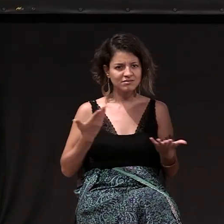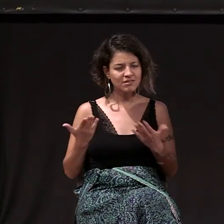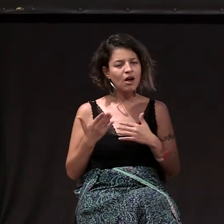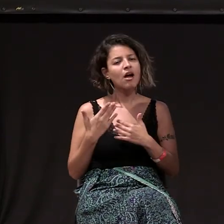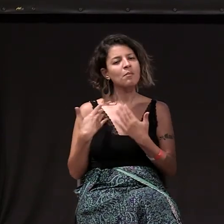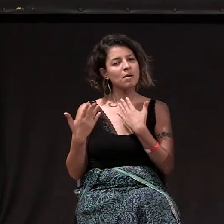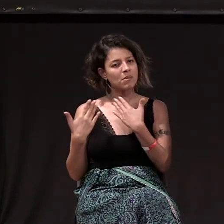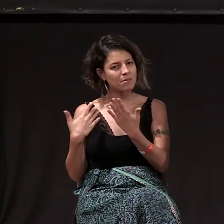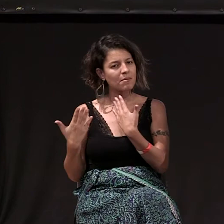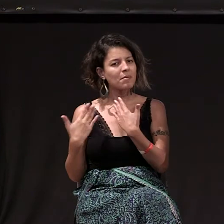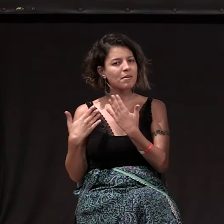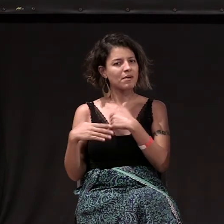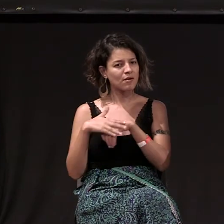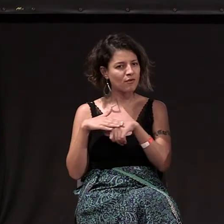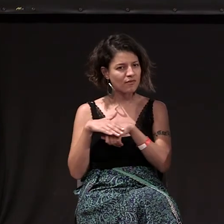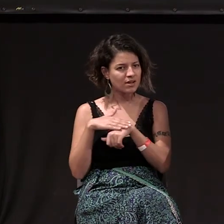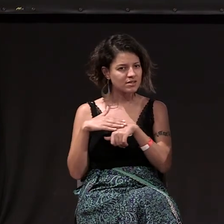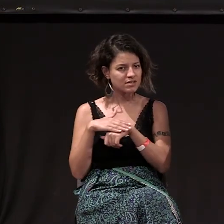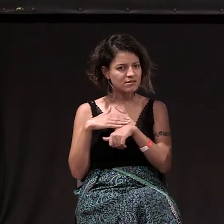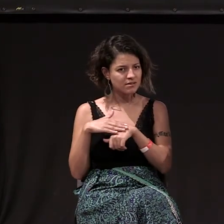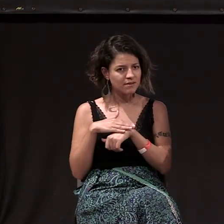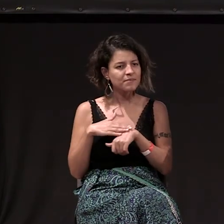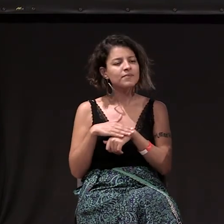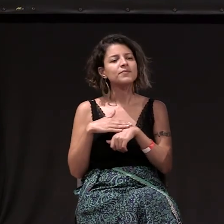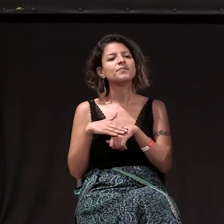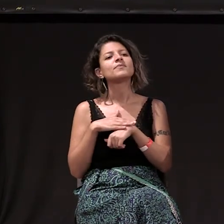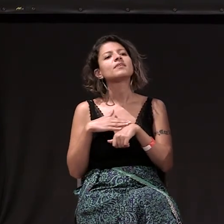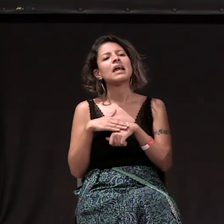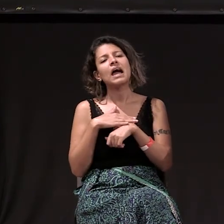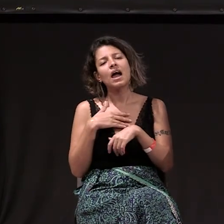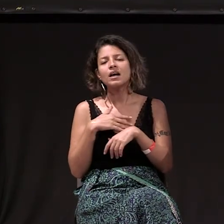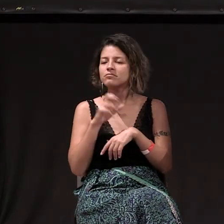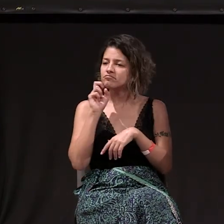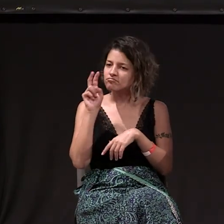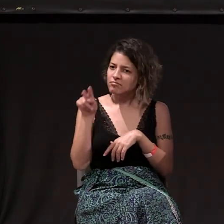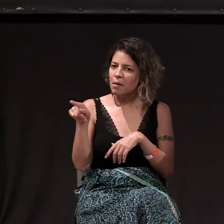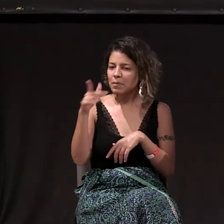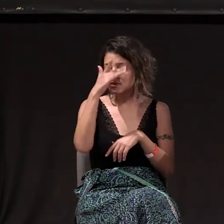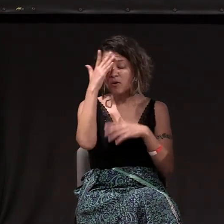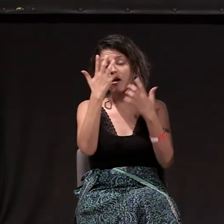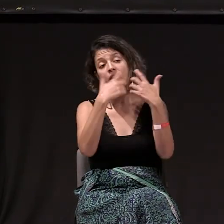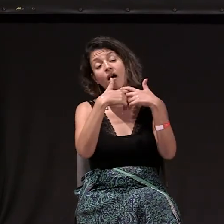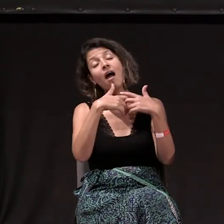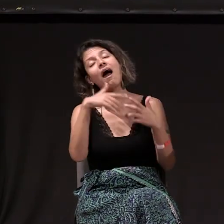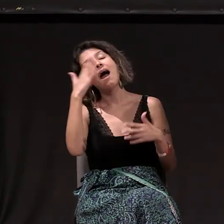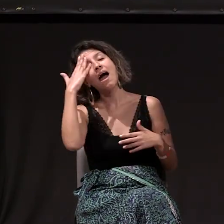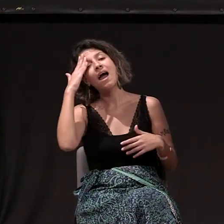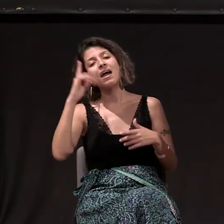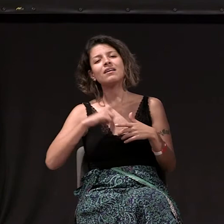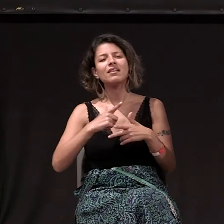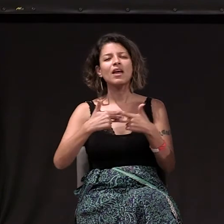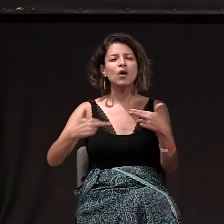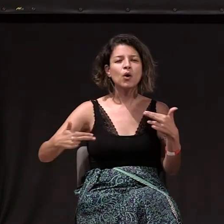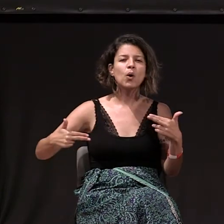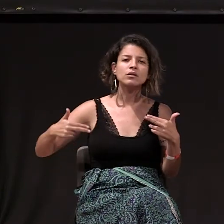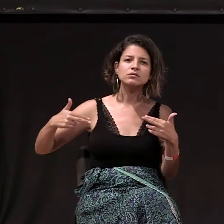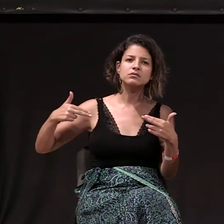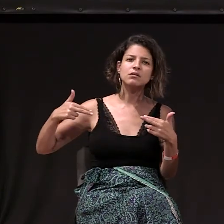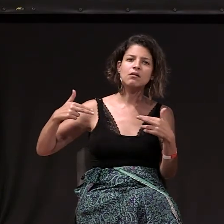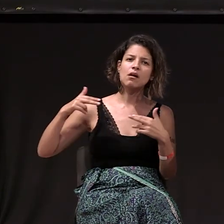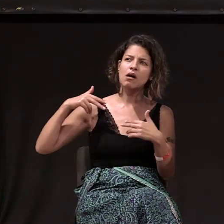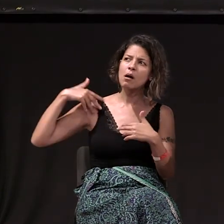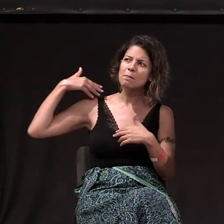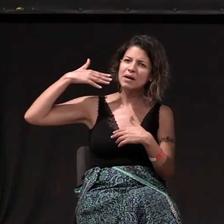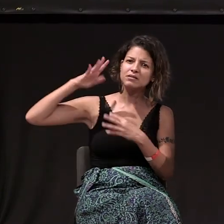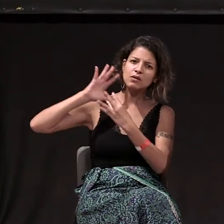começa a dialogar. E a gente vai fazendo ver às pessoas que a gente tem que parar de reproduzir esses papéis desiguais